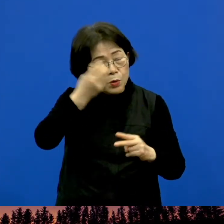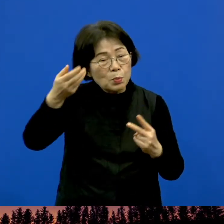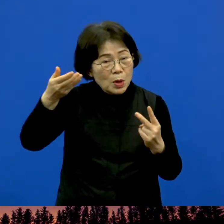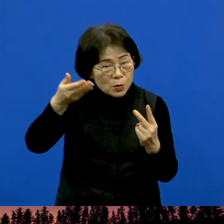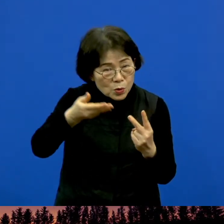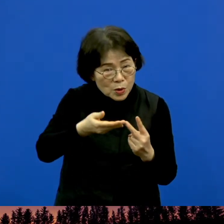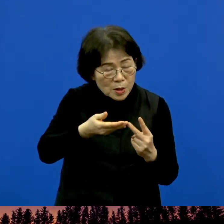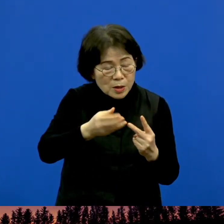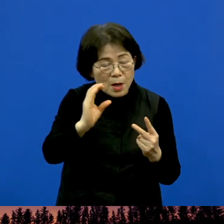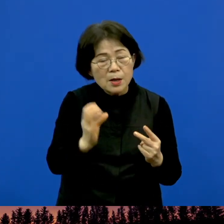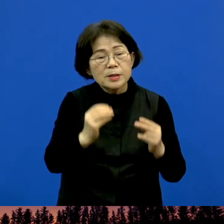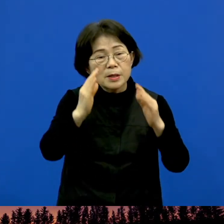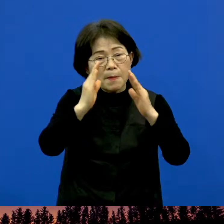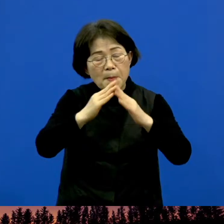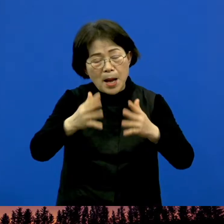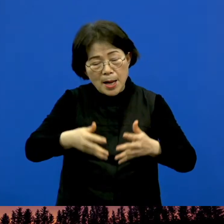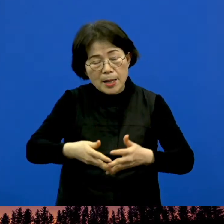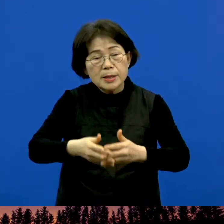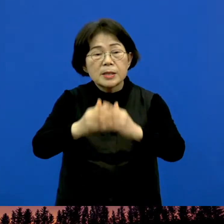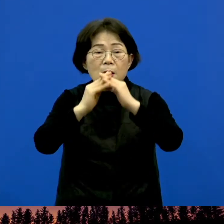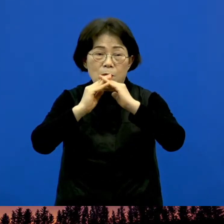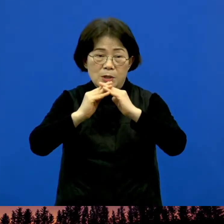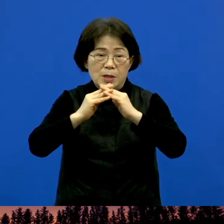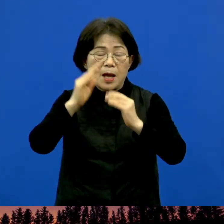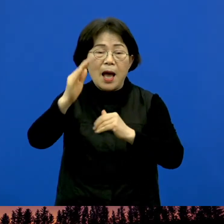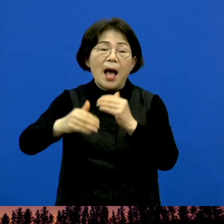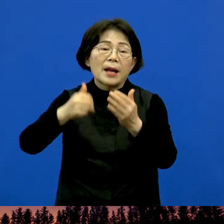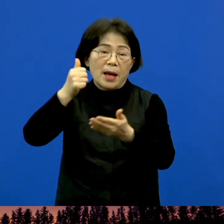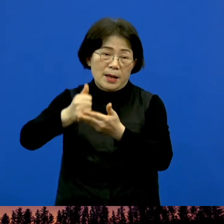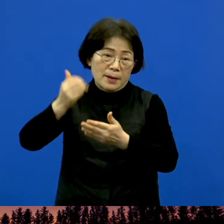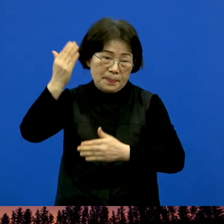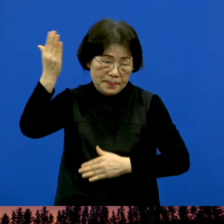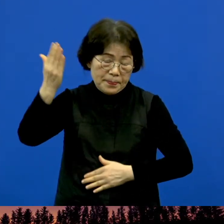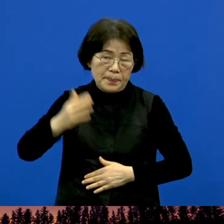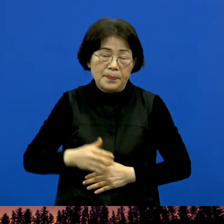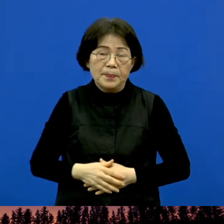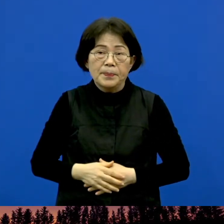하나를 완벽하게 만드신 거예요.